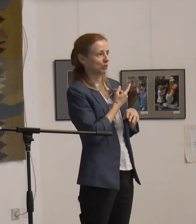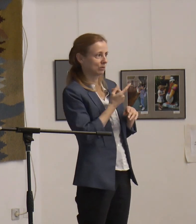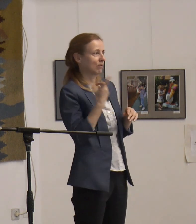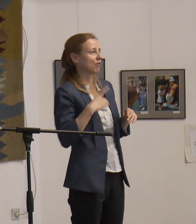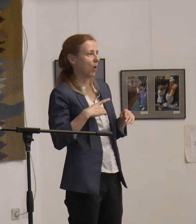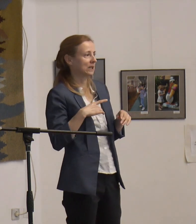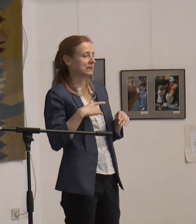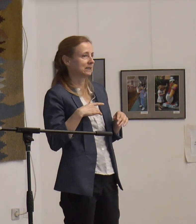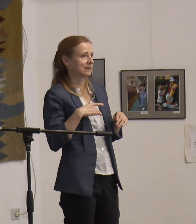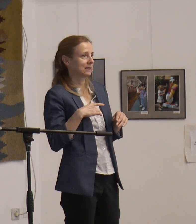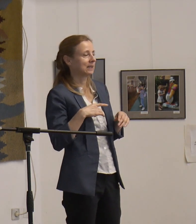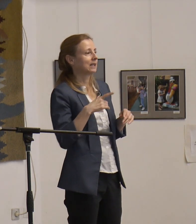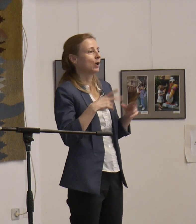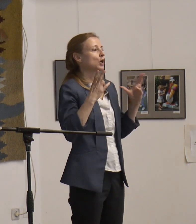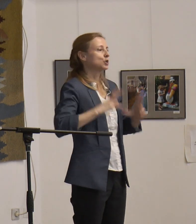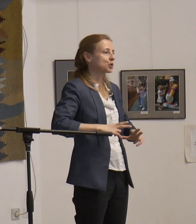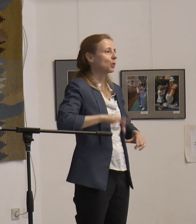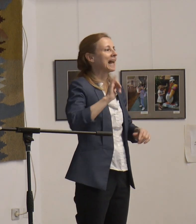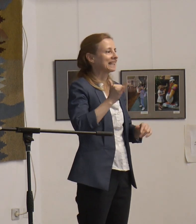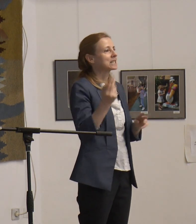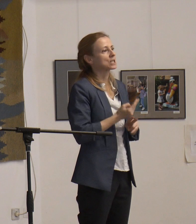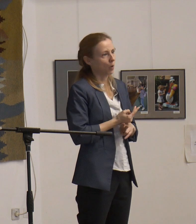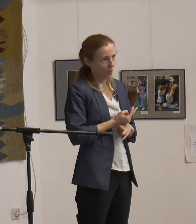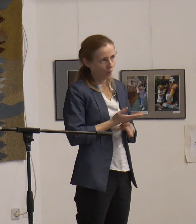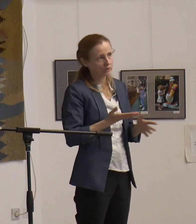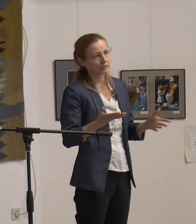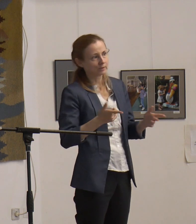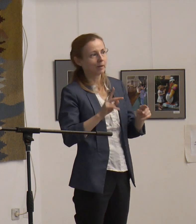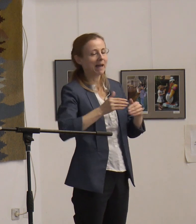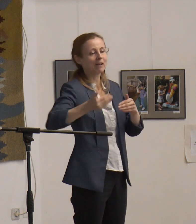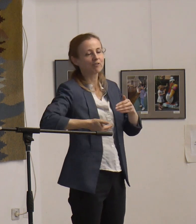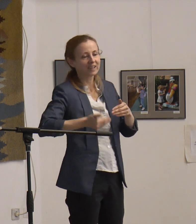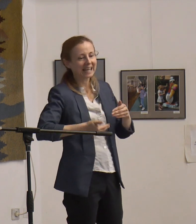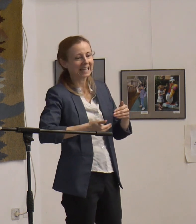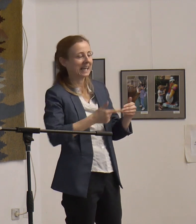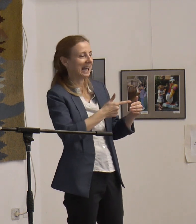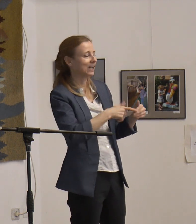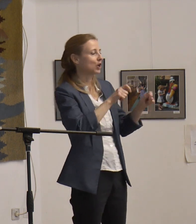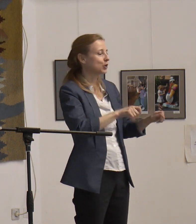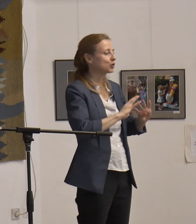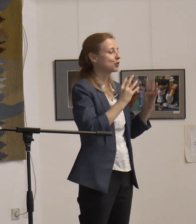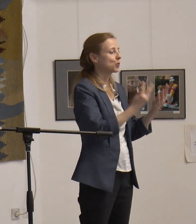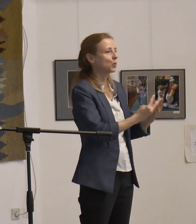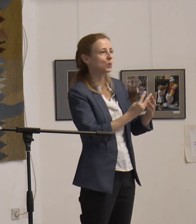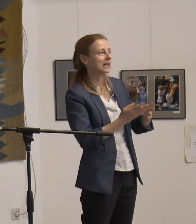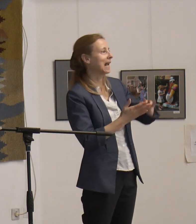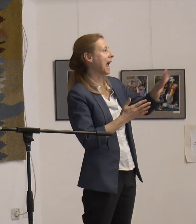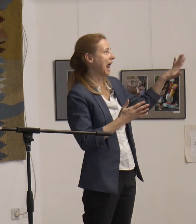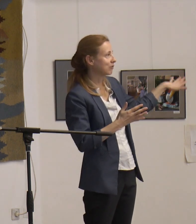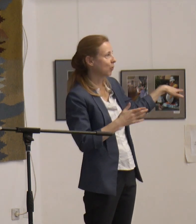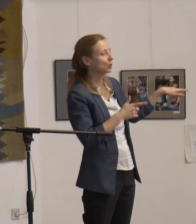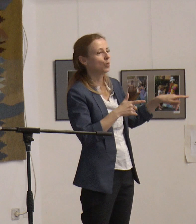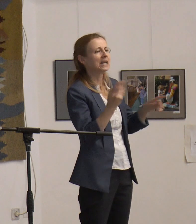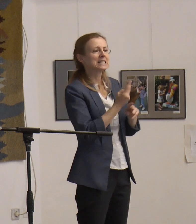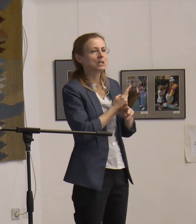hogy szünetet is szoktunk tartani, meg a végén, mikor a zsűri elvonul, akkor ugye műsor szokott lenni